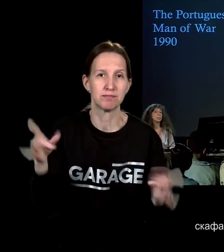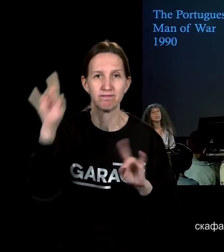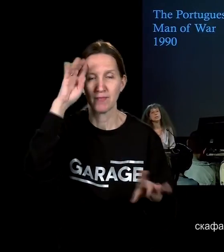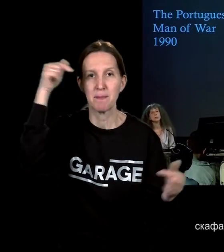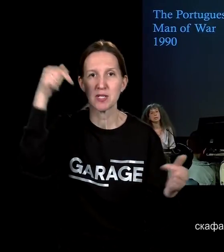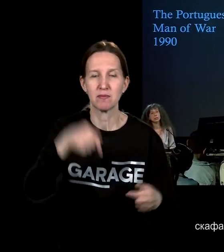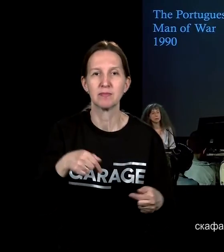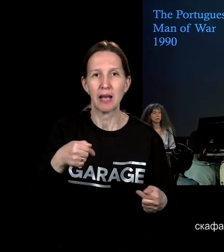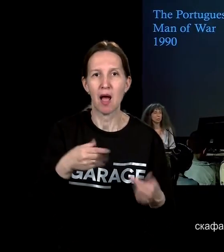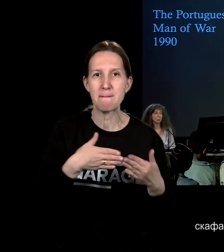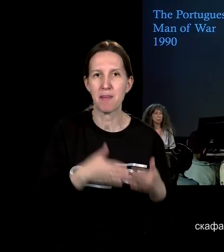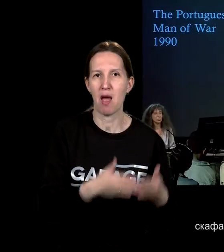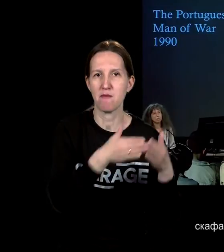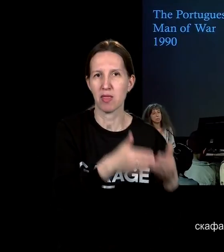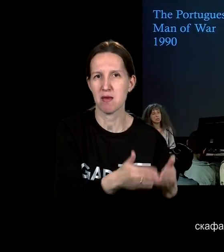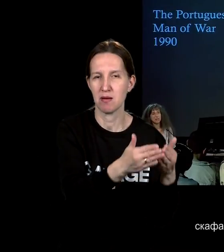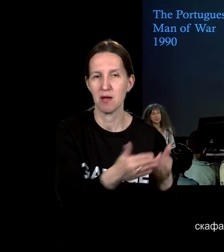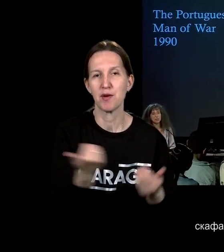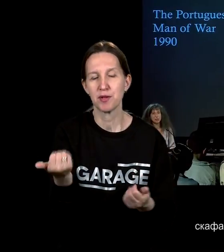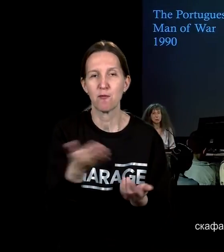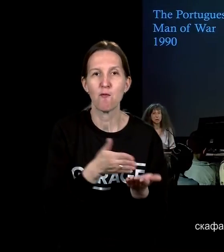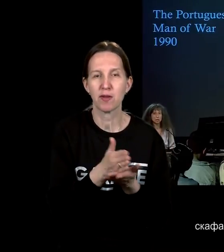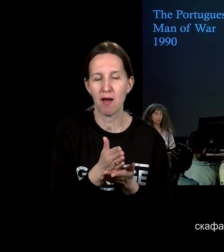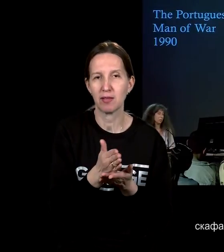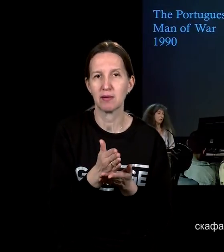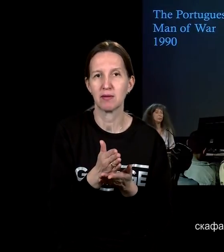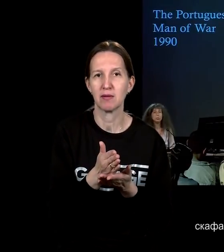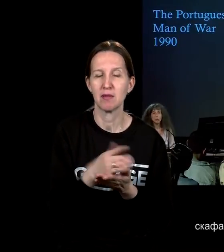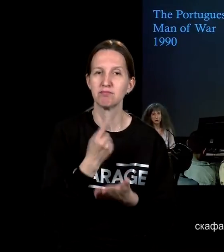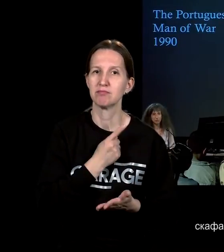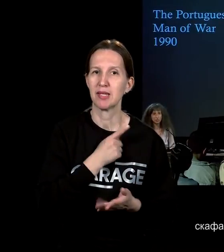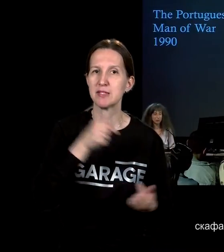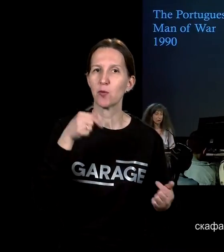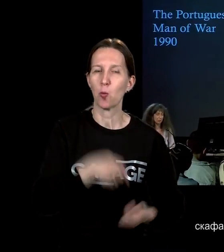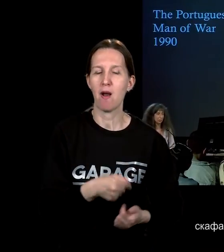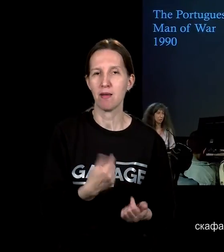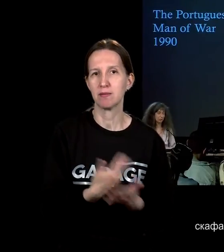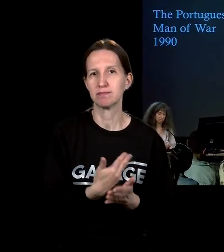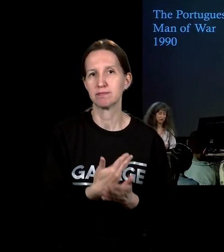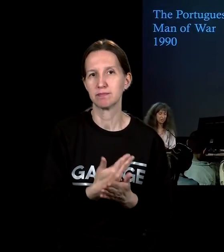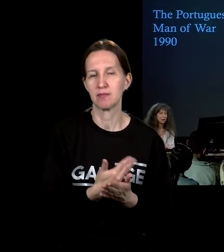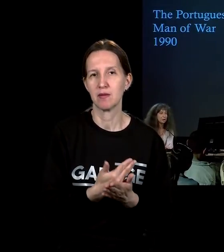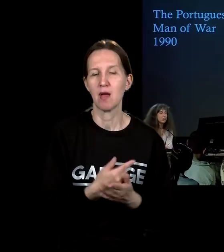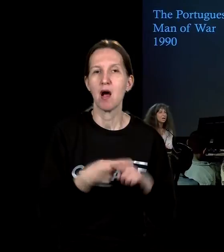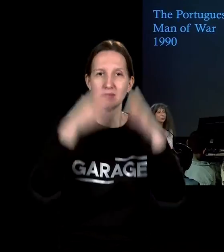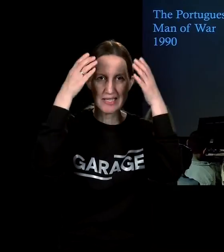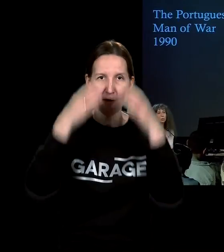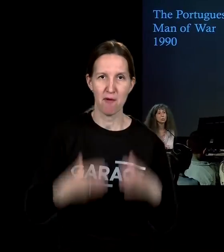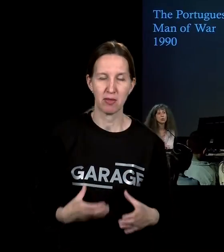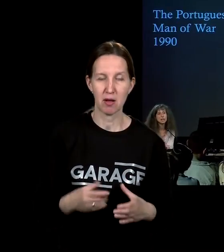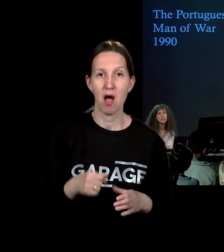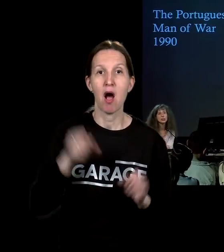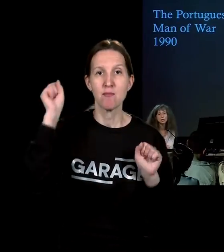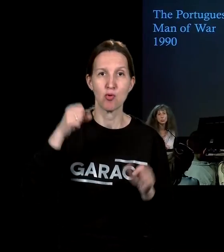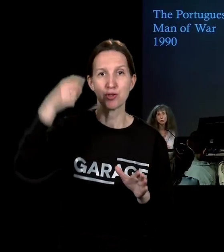для плавания. Это его вариант как бы для индивидуальных, для скафандра, в котором